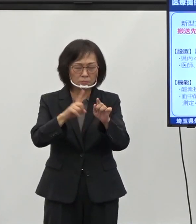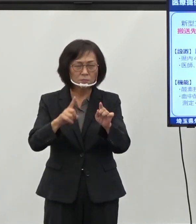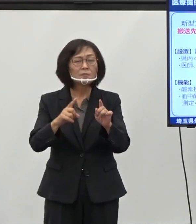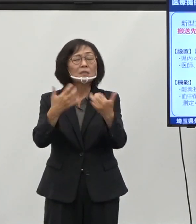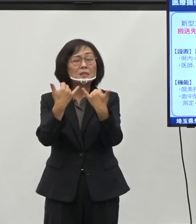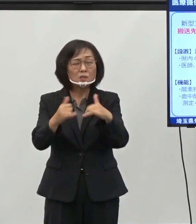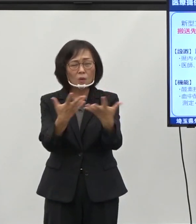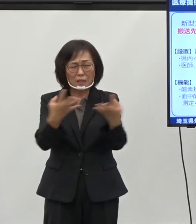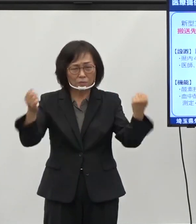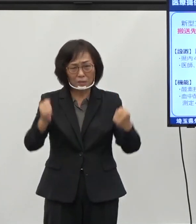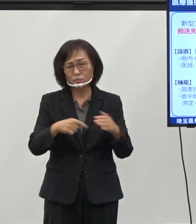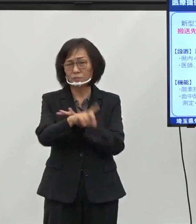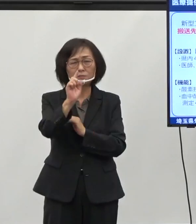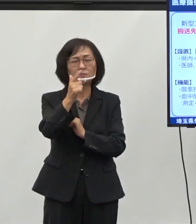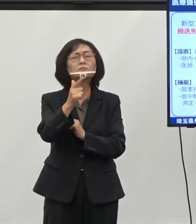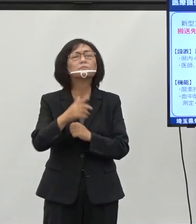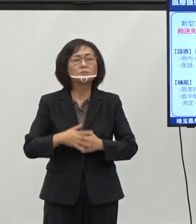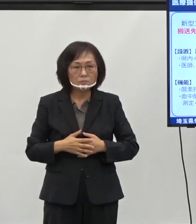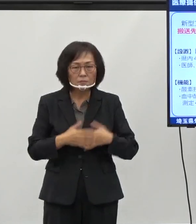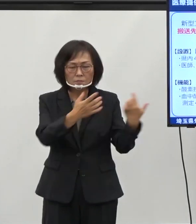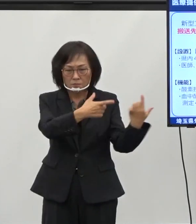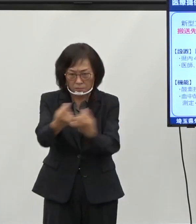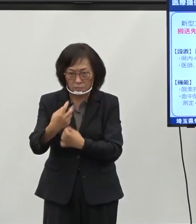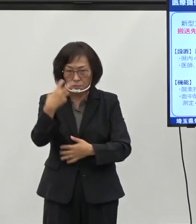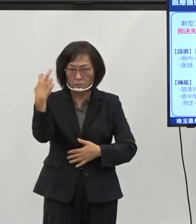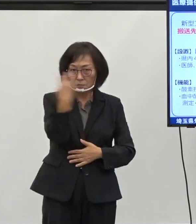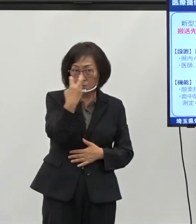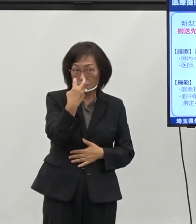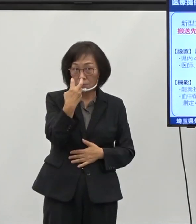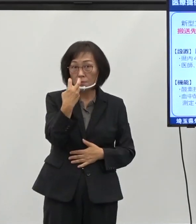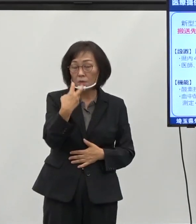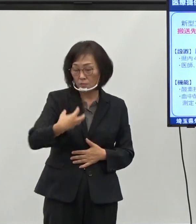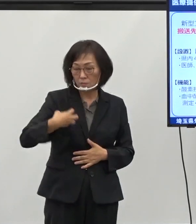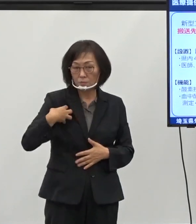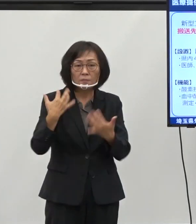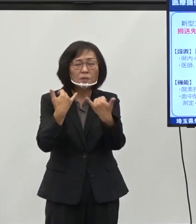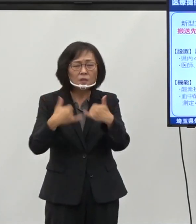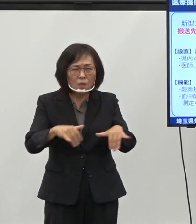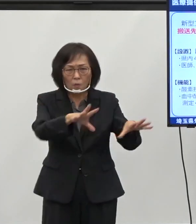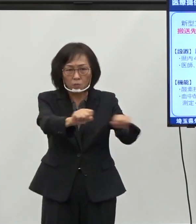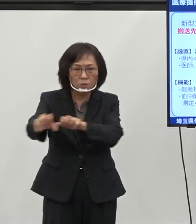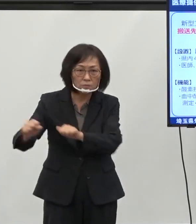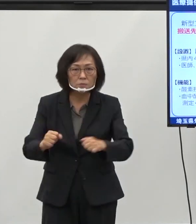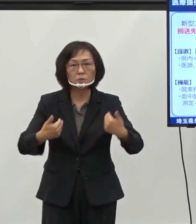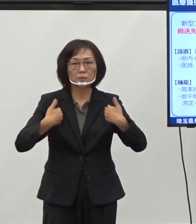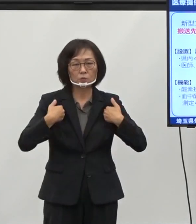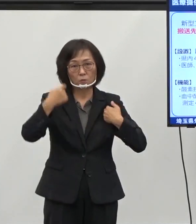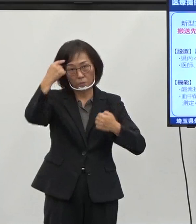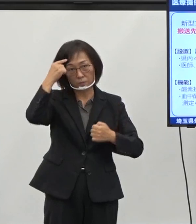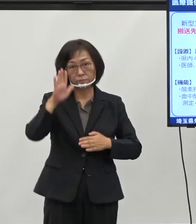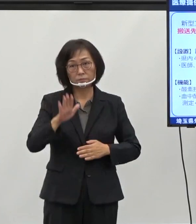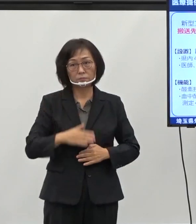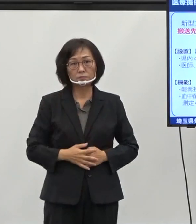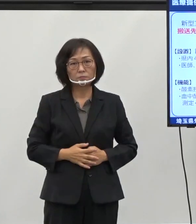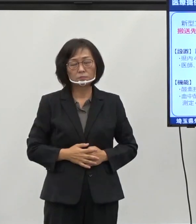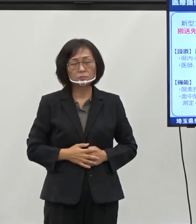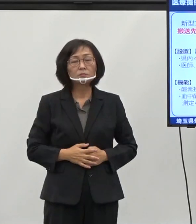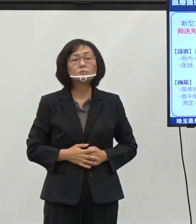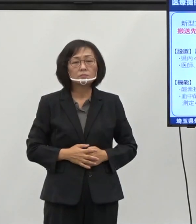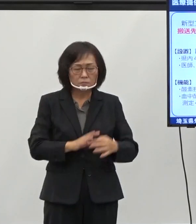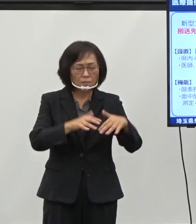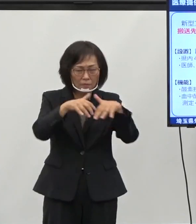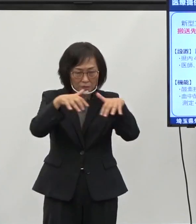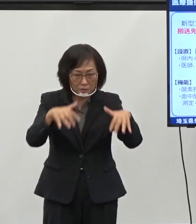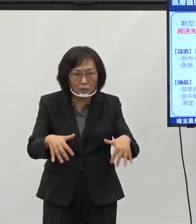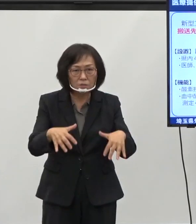ではないので、やはりしっかりと抑えていくという努力が同時に必要だと思っています。いずれにしてもその人材、あるいは体制